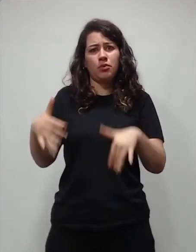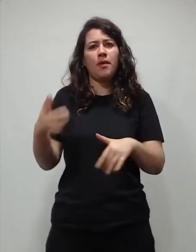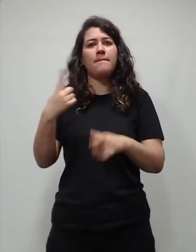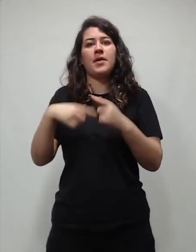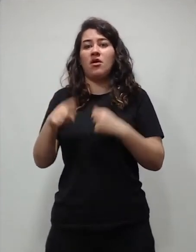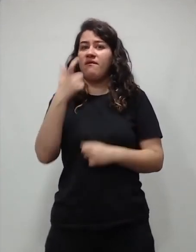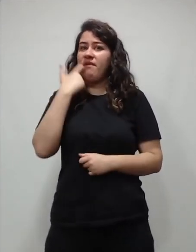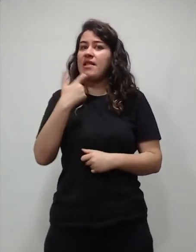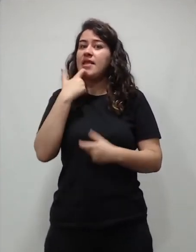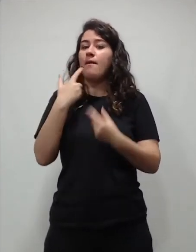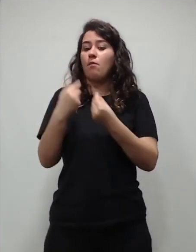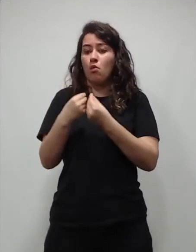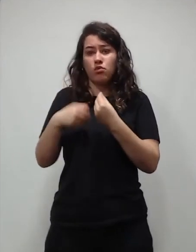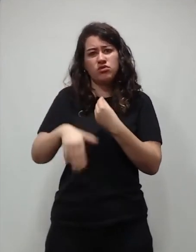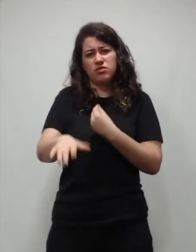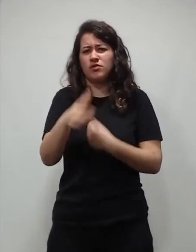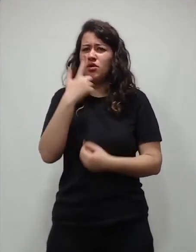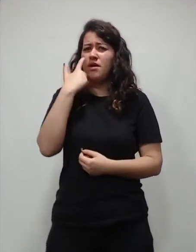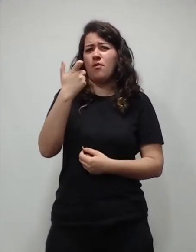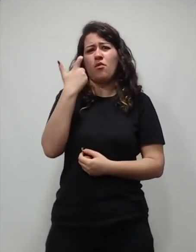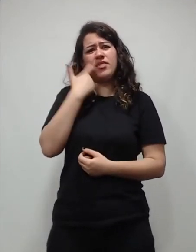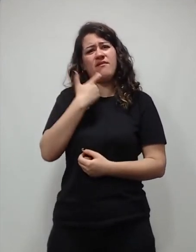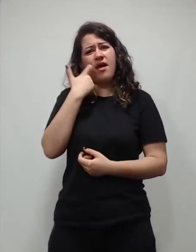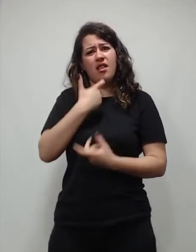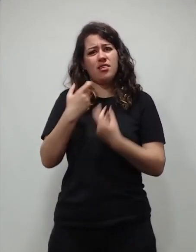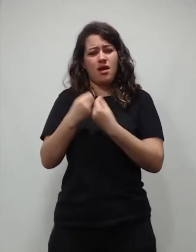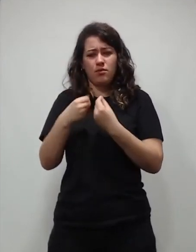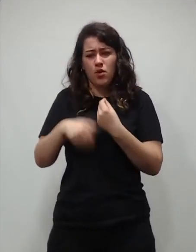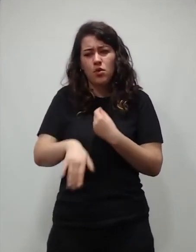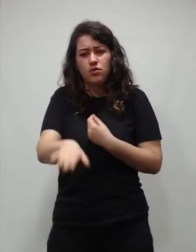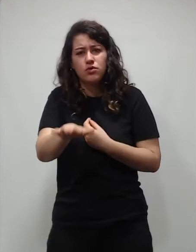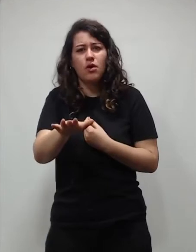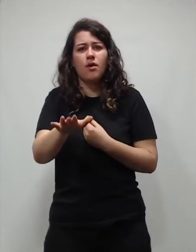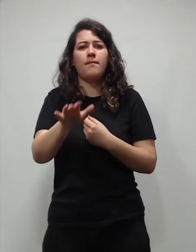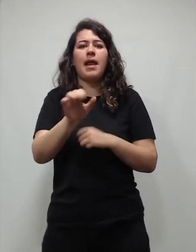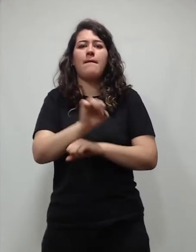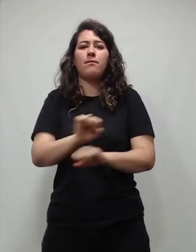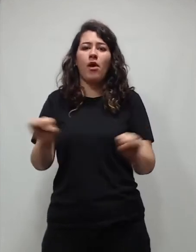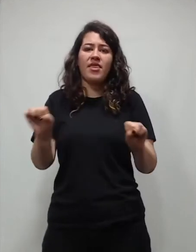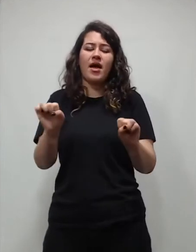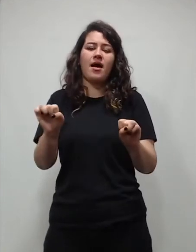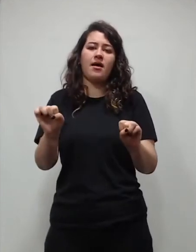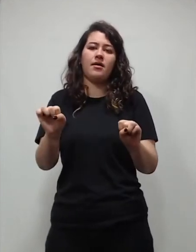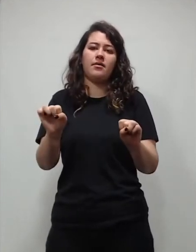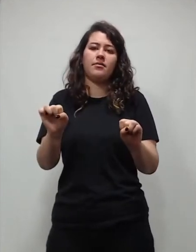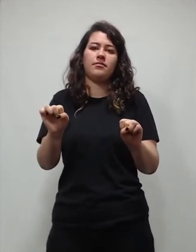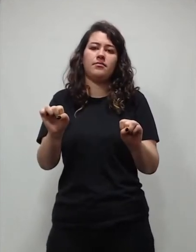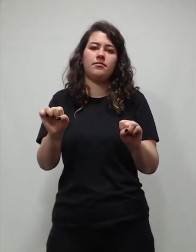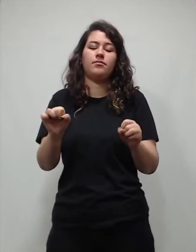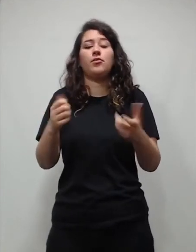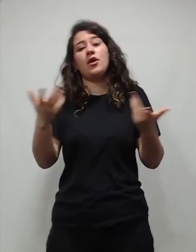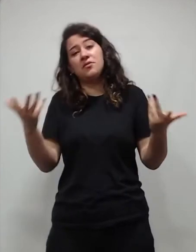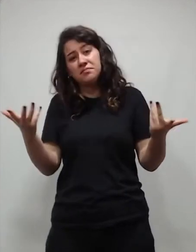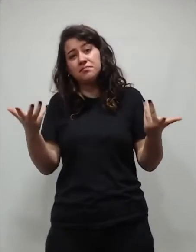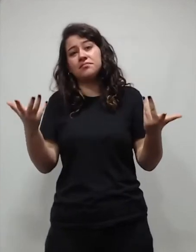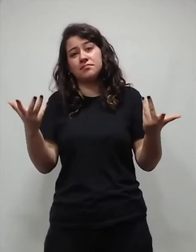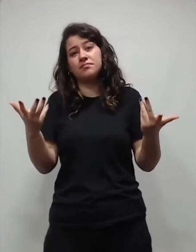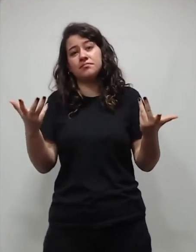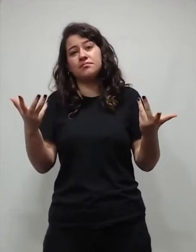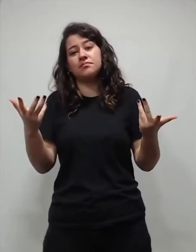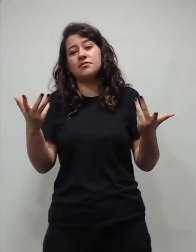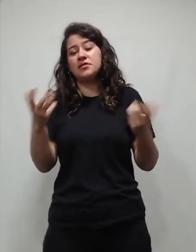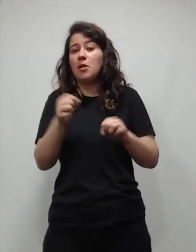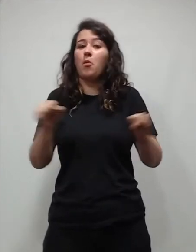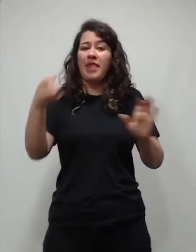que falta mucho, vemos que falta mucho para que pueda hacer carne,